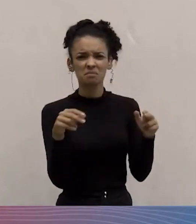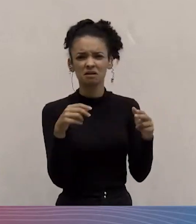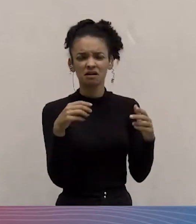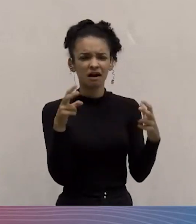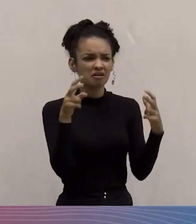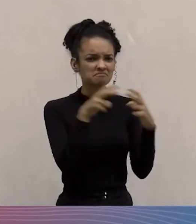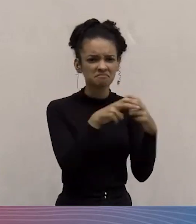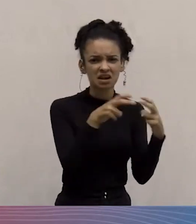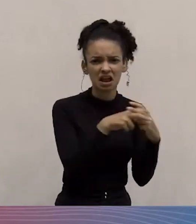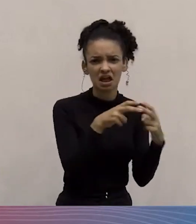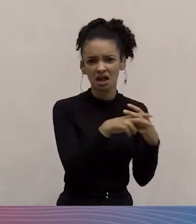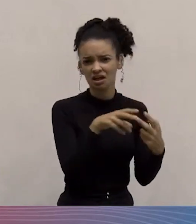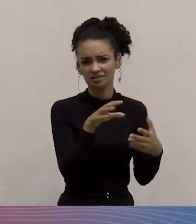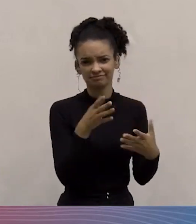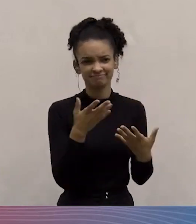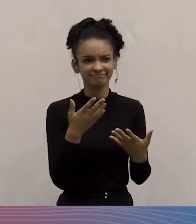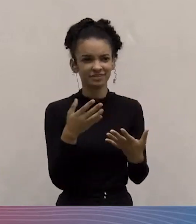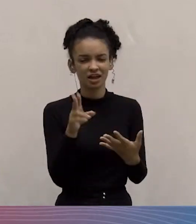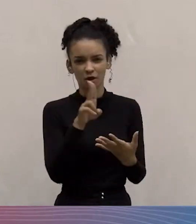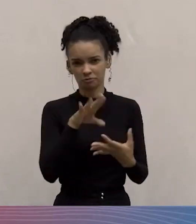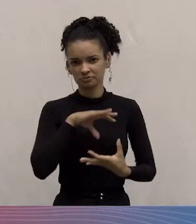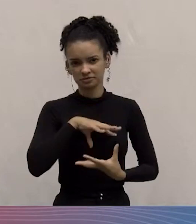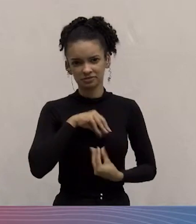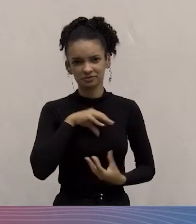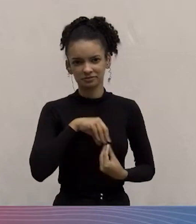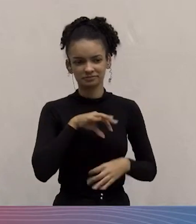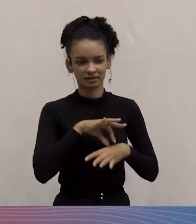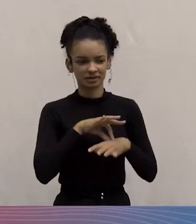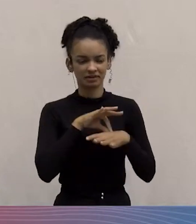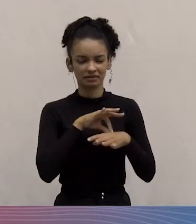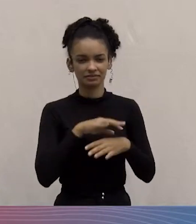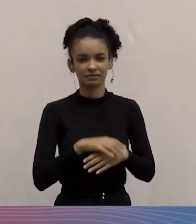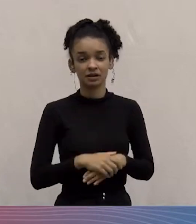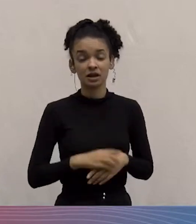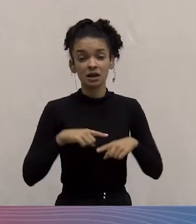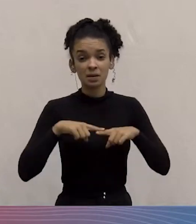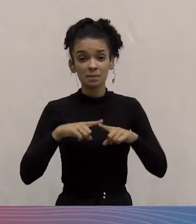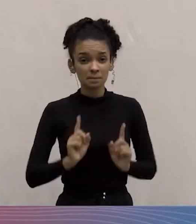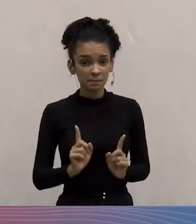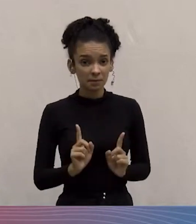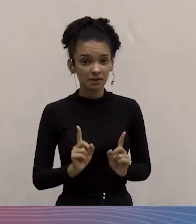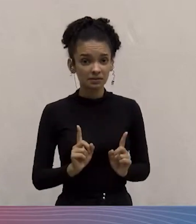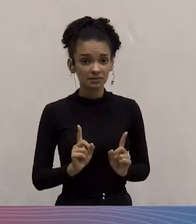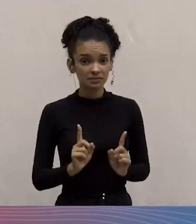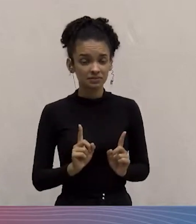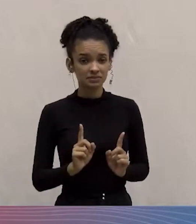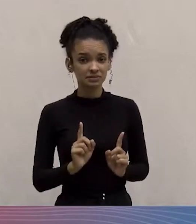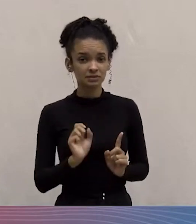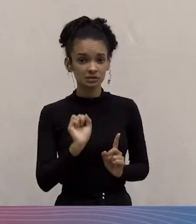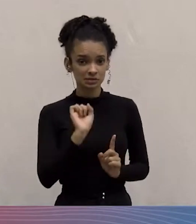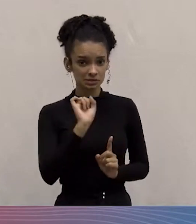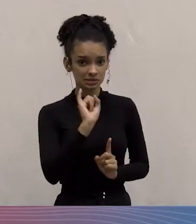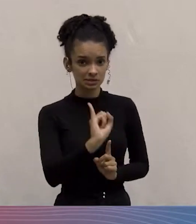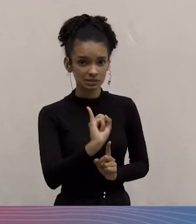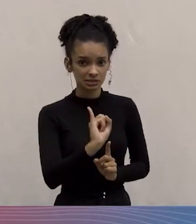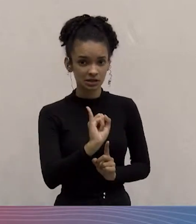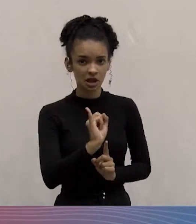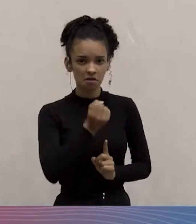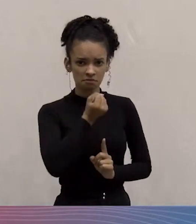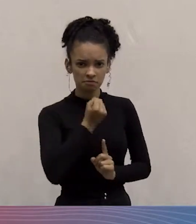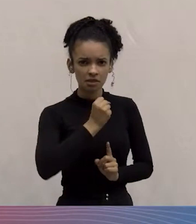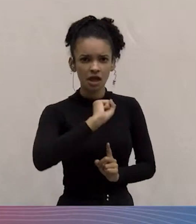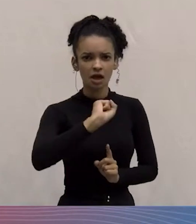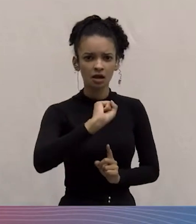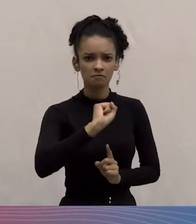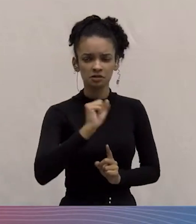inteiro entre si, irmãos na carne, né? Brigam, desde pequeno brigam junto. Mas quando vão defender um ao outro de um